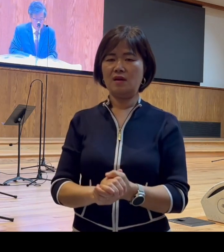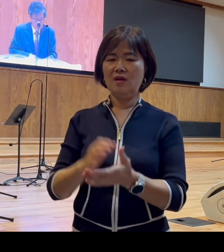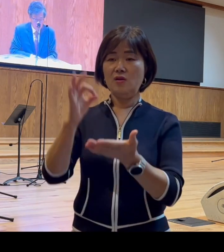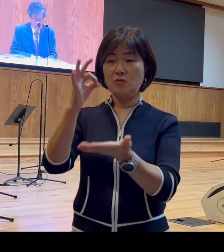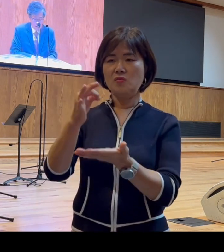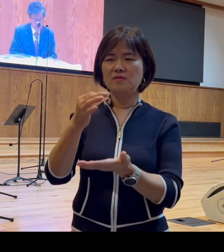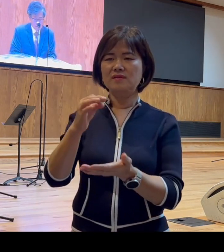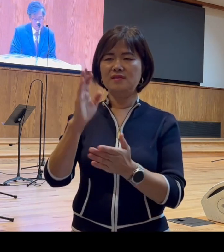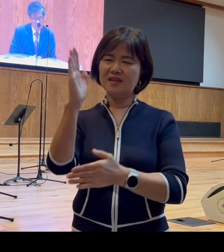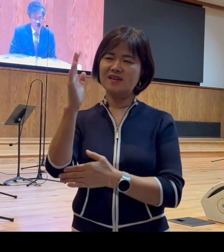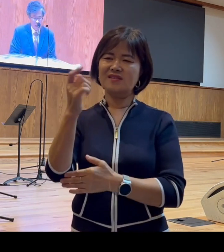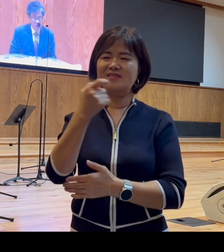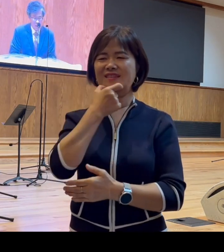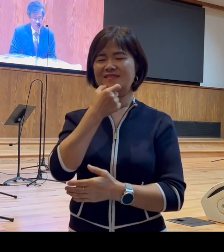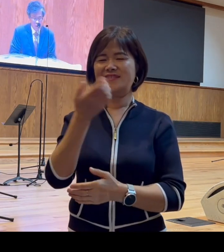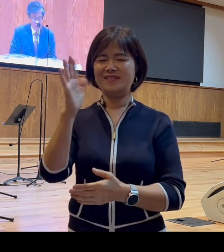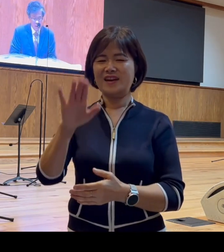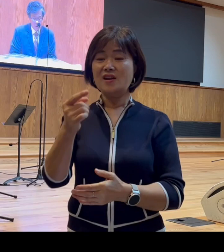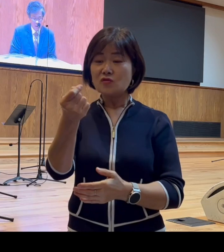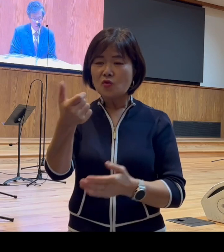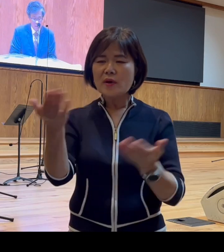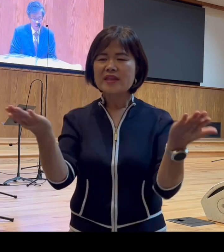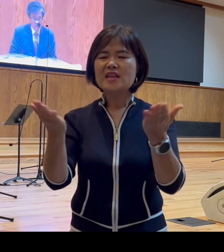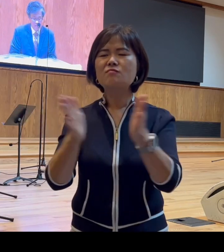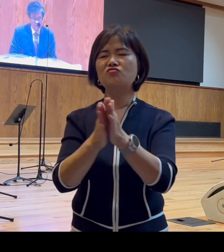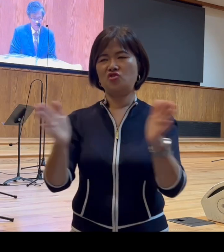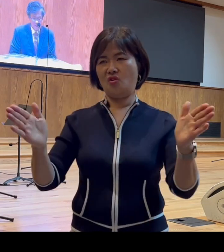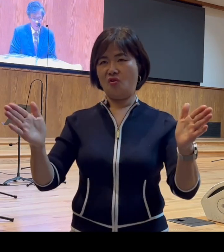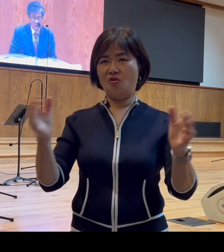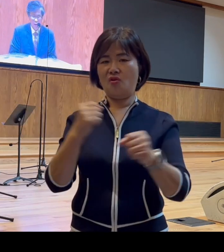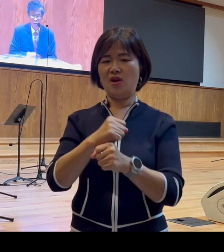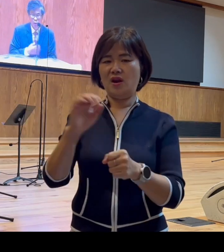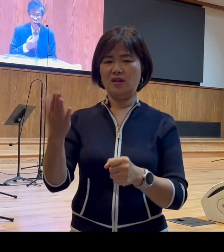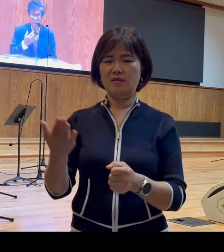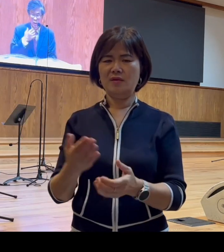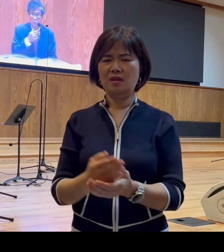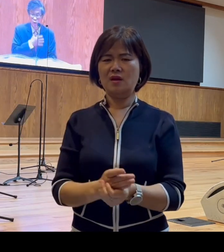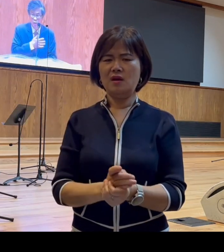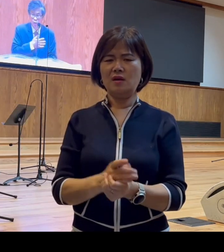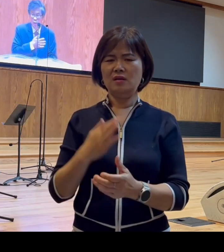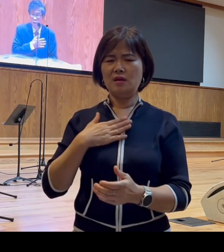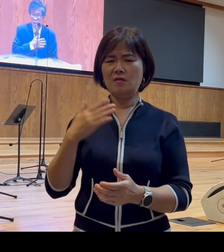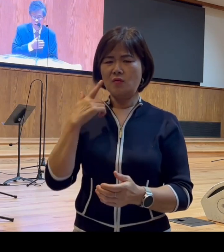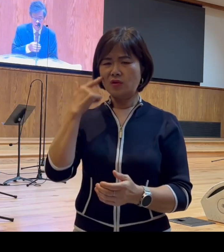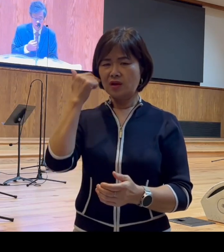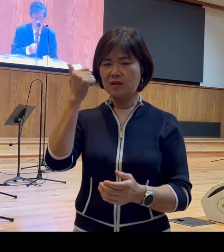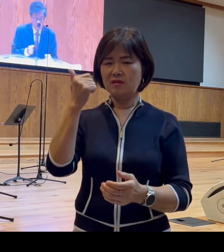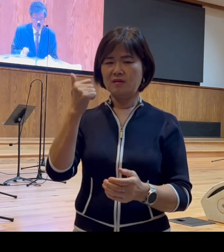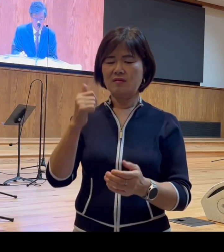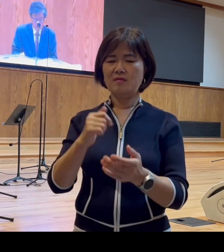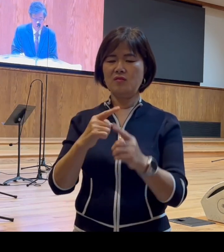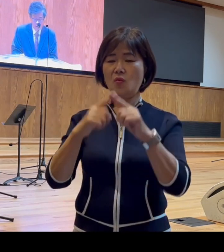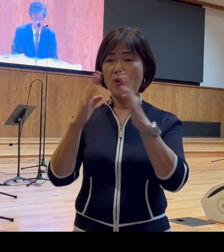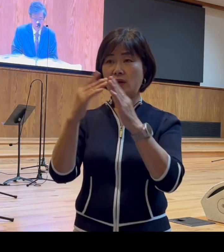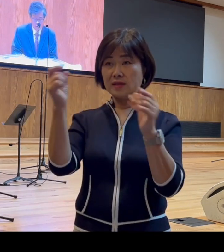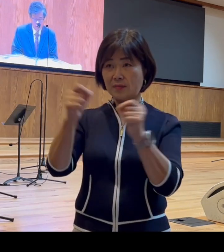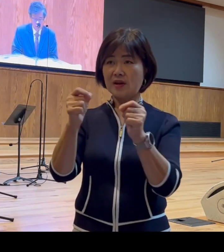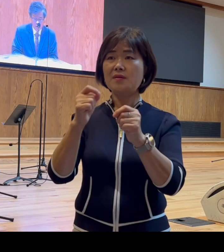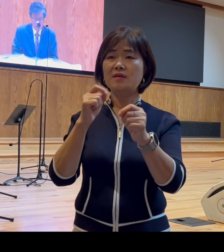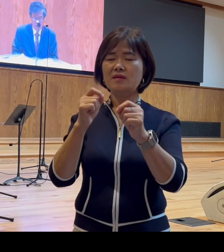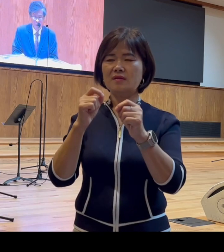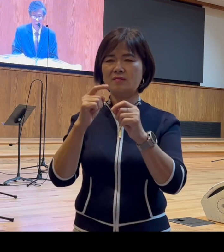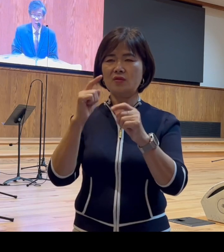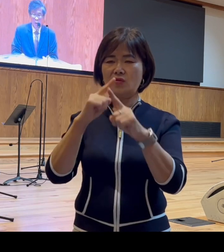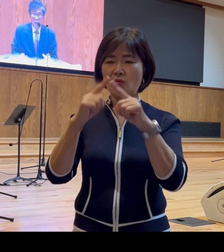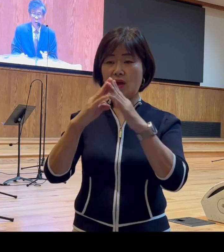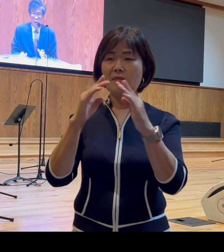이야기하니까 부담스러우실 텐데 작은 일부터 시작하시기 바랍니다. 제가 목회하던 교회 얘기를 잠깐 하고 이제 말씀 마치려고